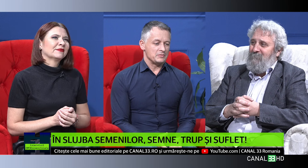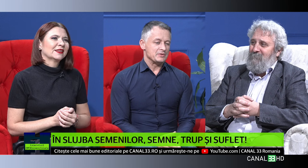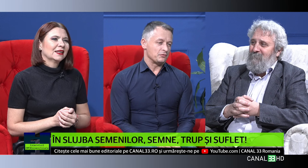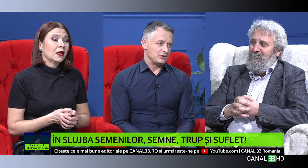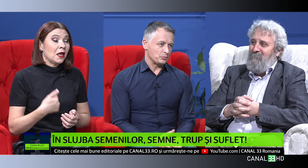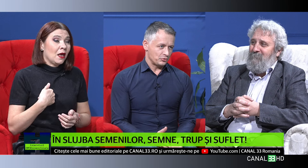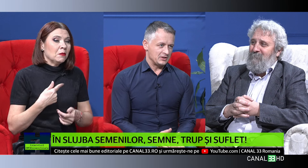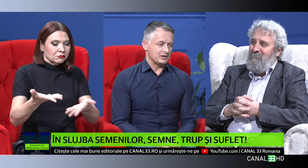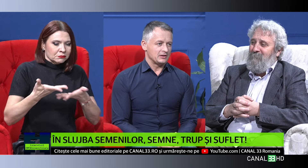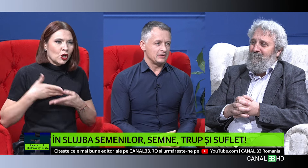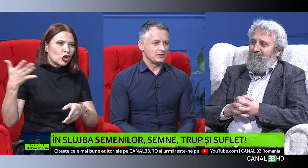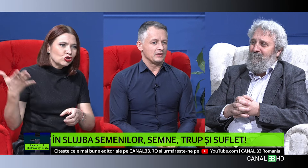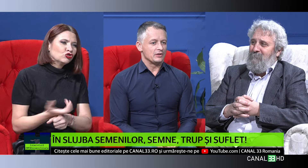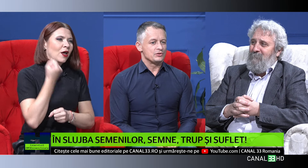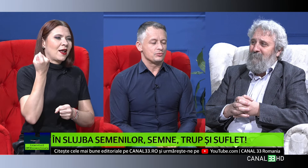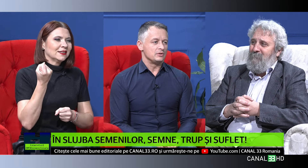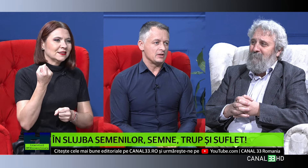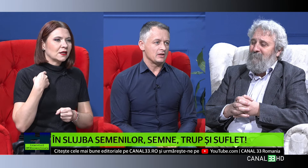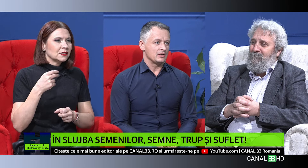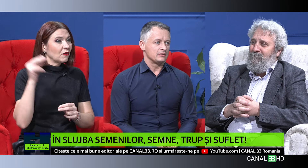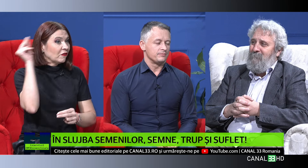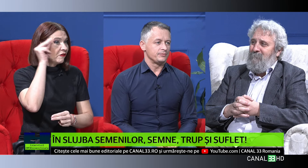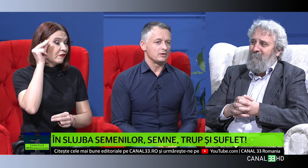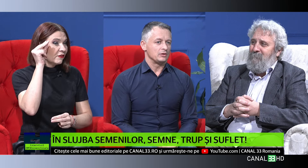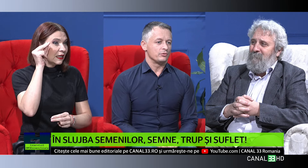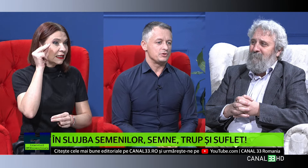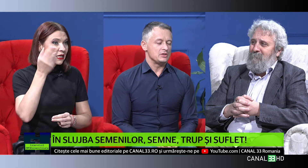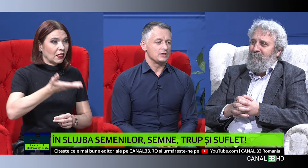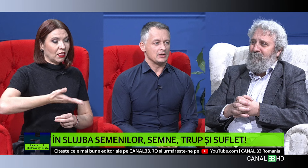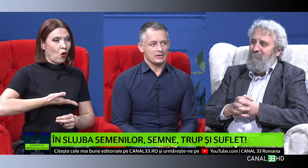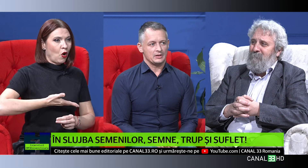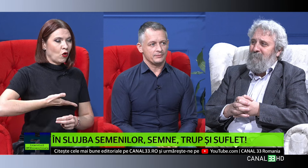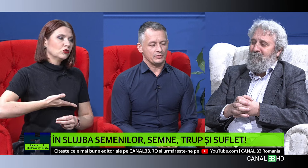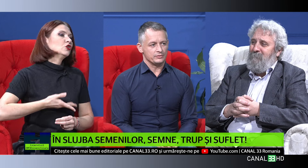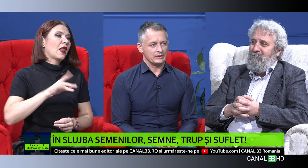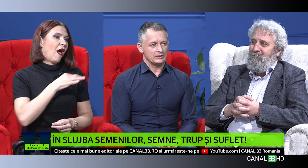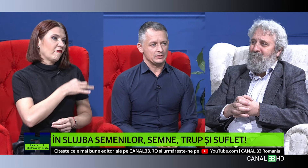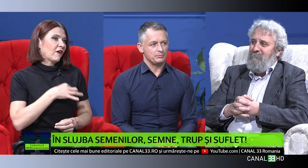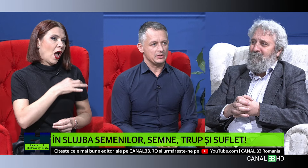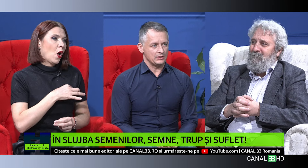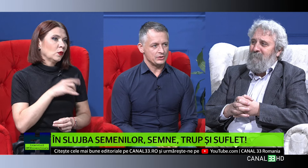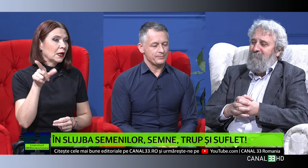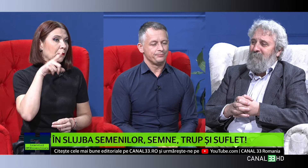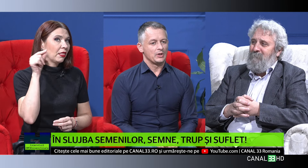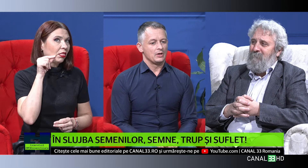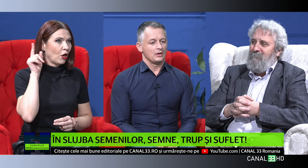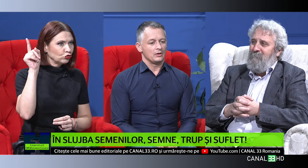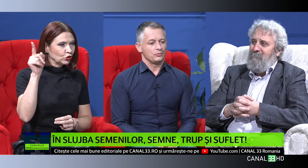Mie mi s-a oferit oportunitatea de a studia teologie la facultatea din Pitești,